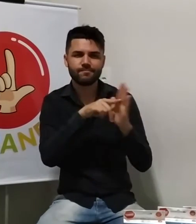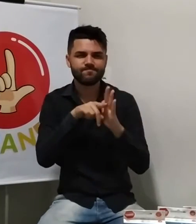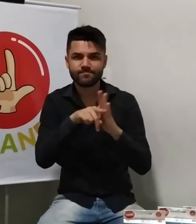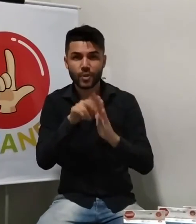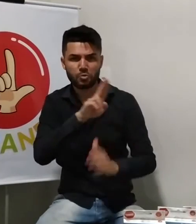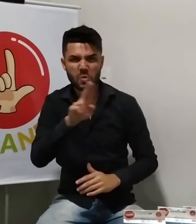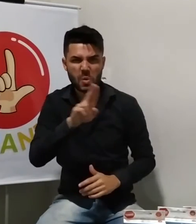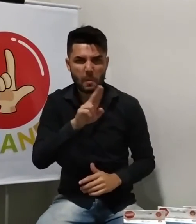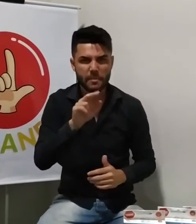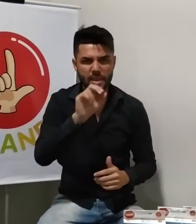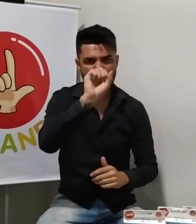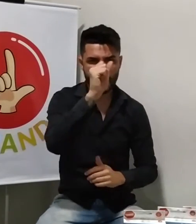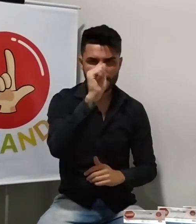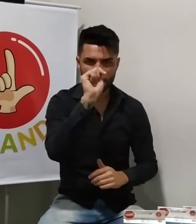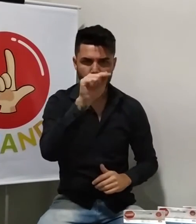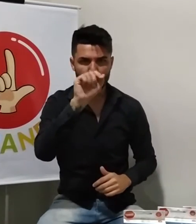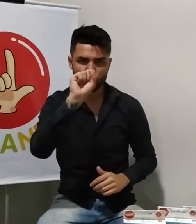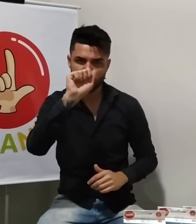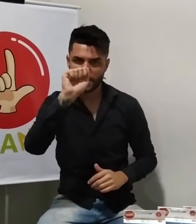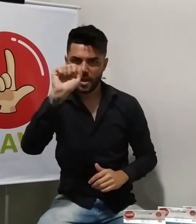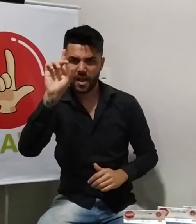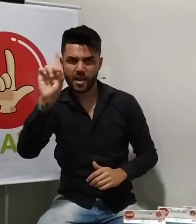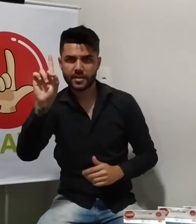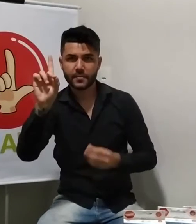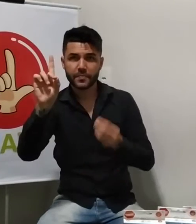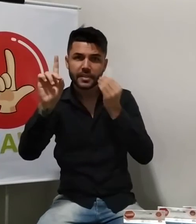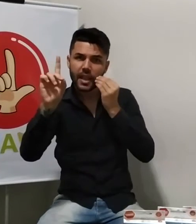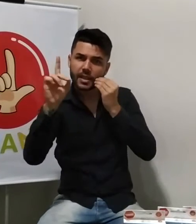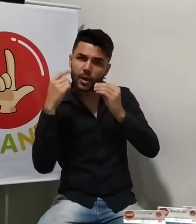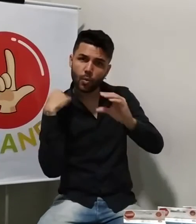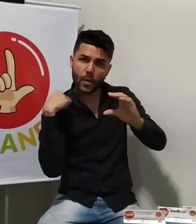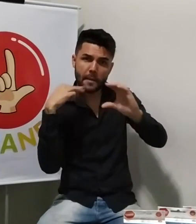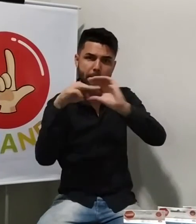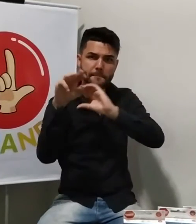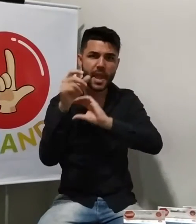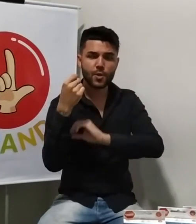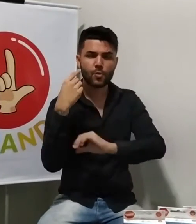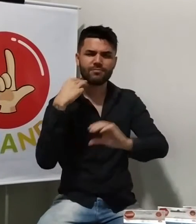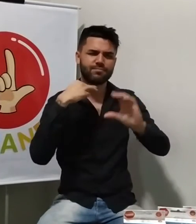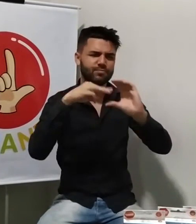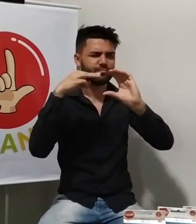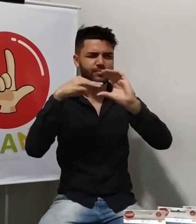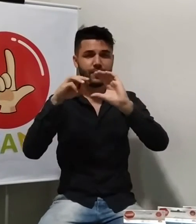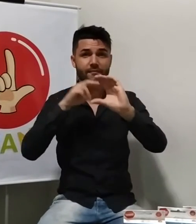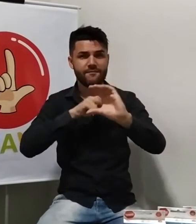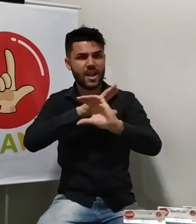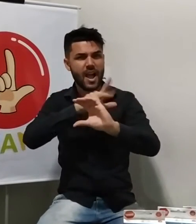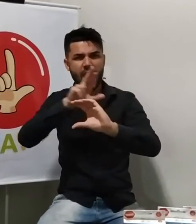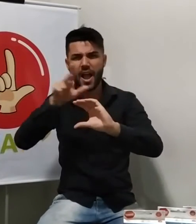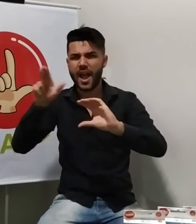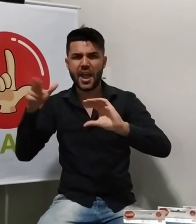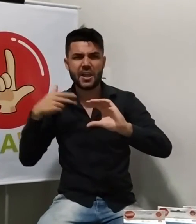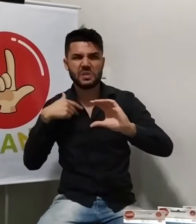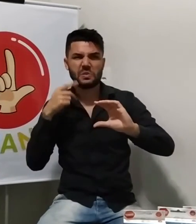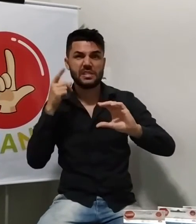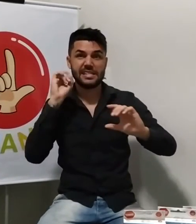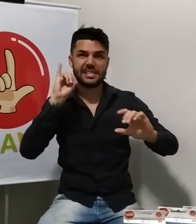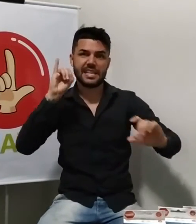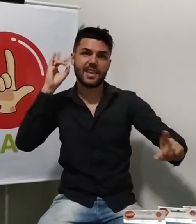tecnologia, até hoje é diretora de tecnologia da Band. Eu fui pra lá, fiz uma apresentação da plataforma, e aí o interessante, Flávio, que o japonês virou pra mim e falou assim, chefe, tá